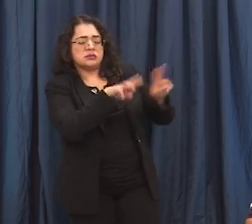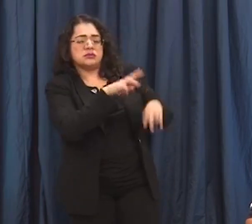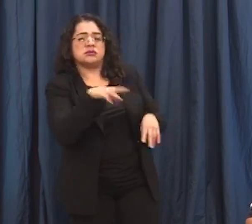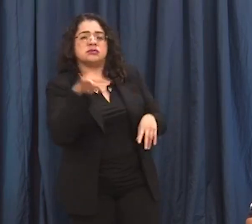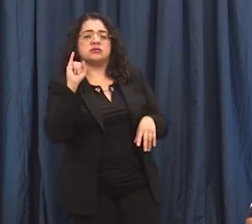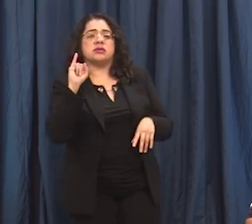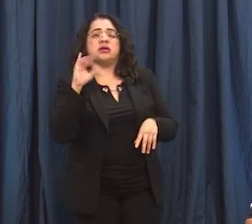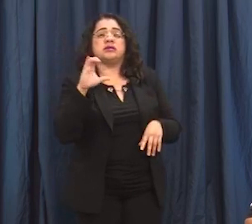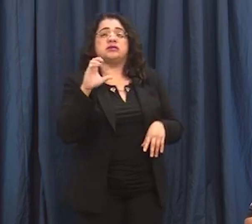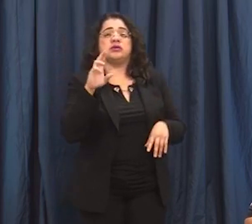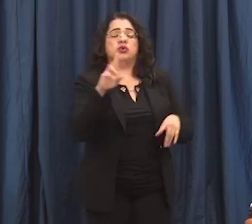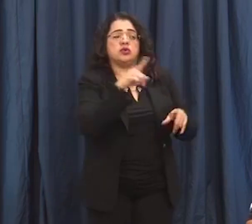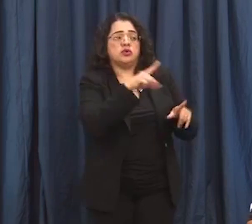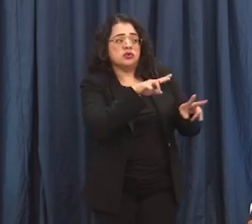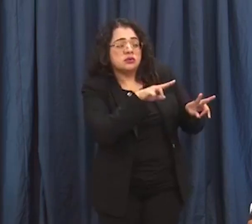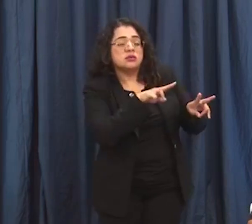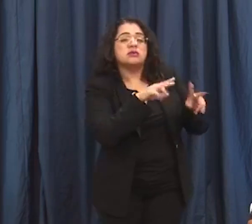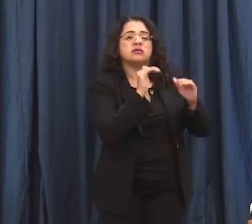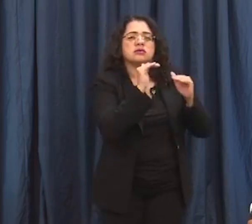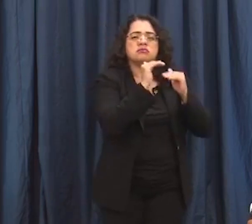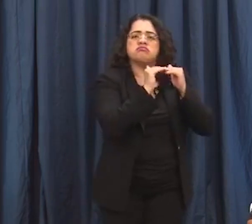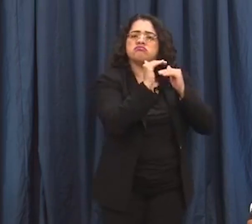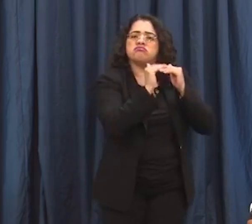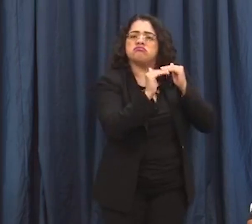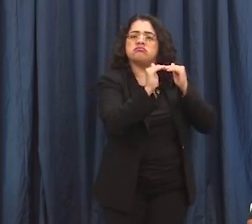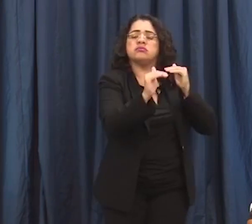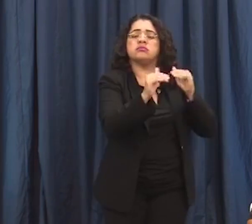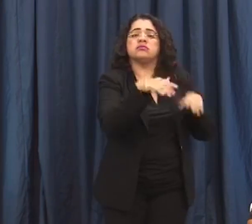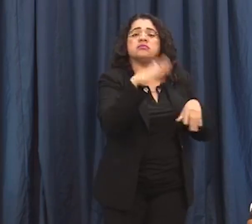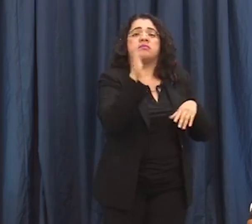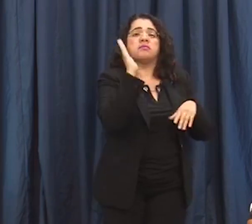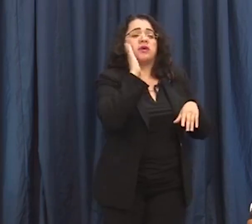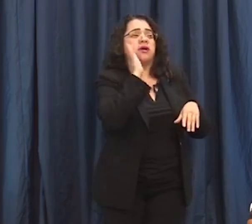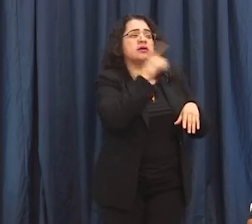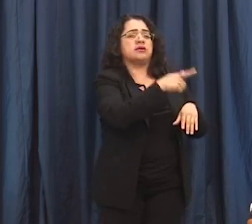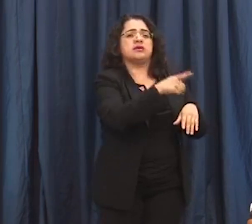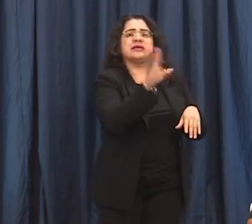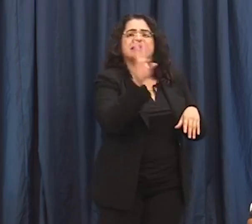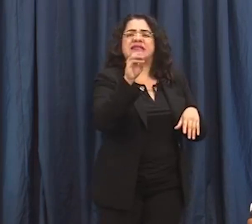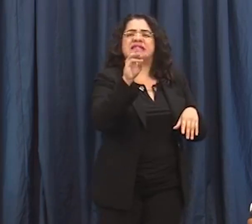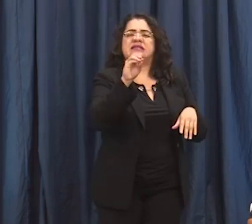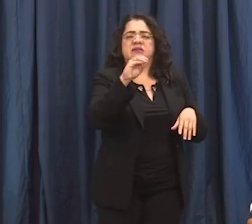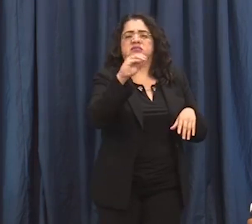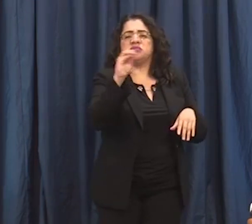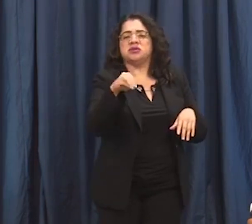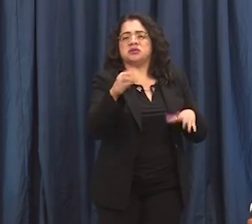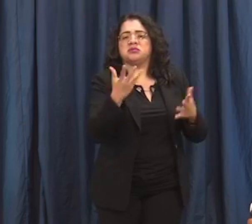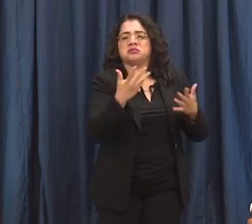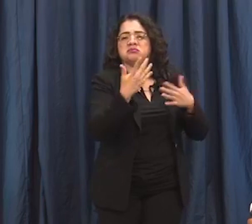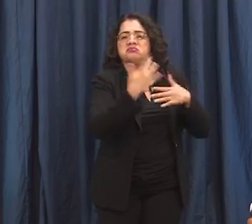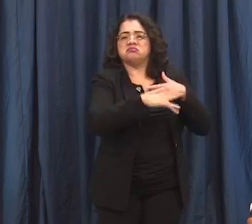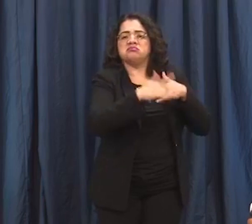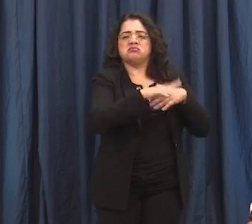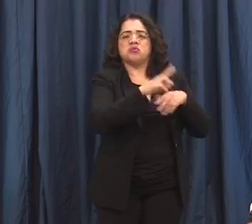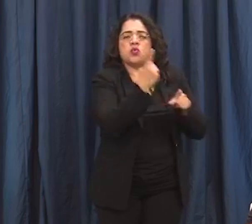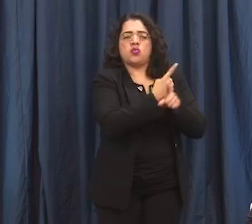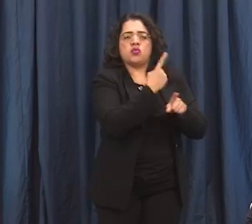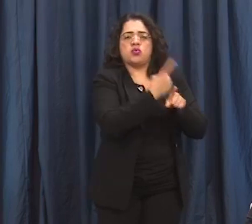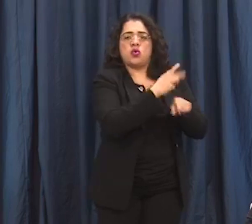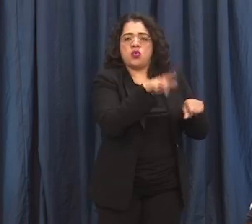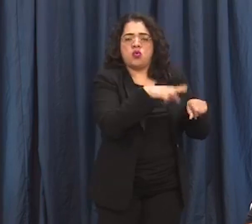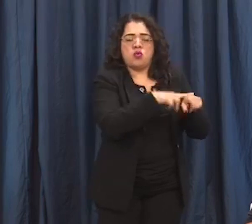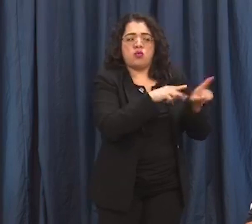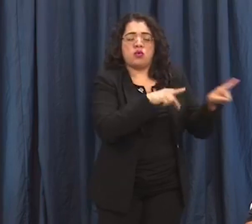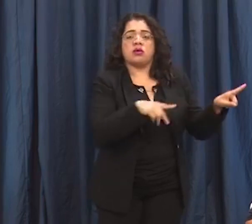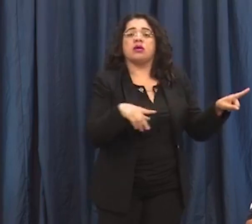crítica estabilizarse. El uso de nuestras camas es aproximadamente del 60% en capacidad normal, y eso